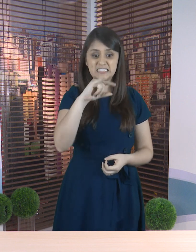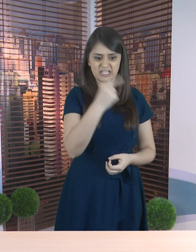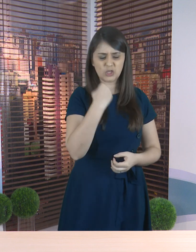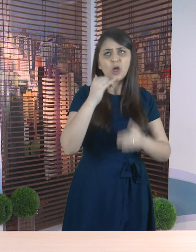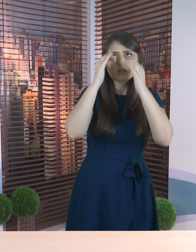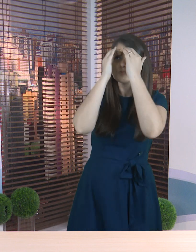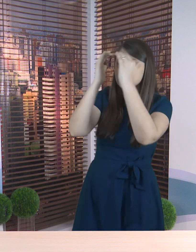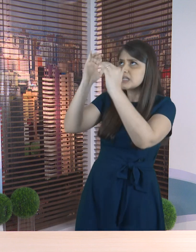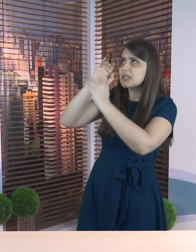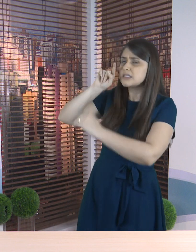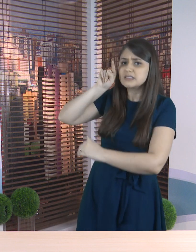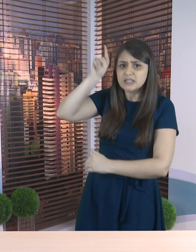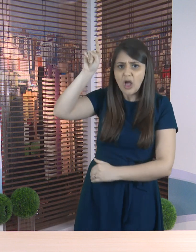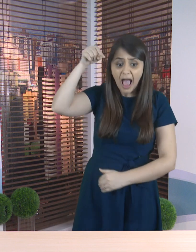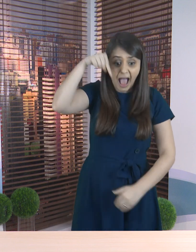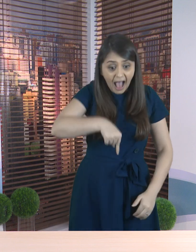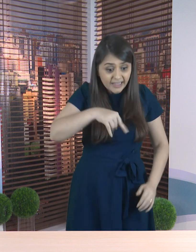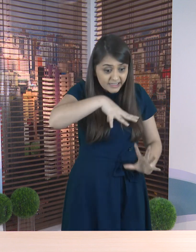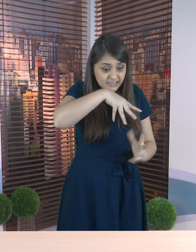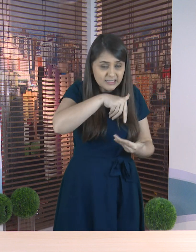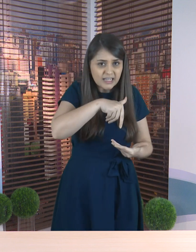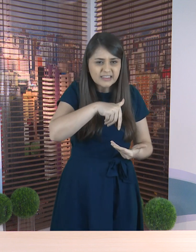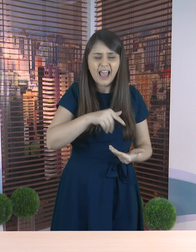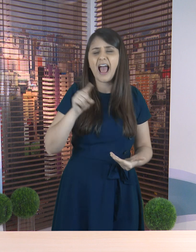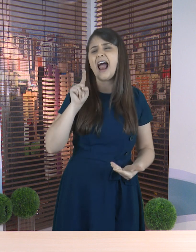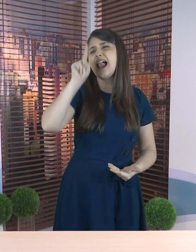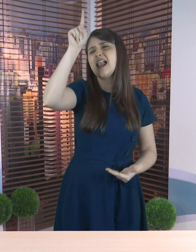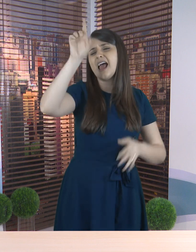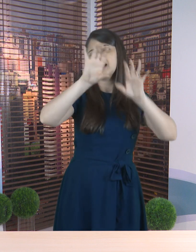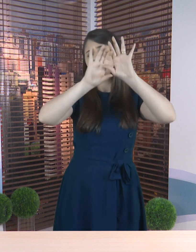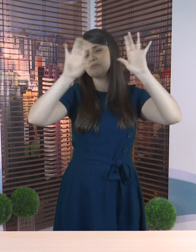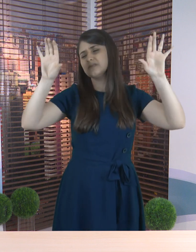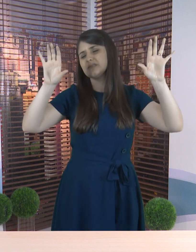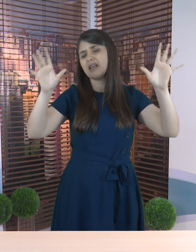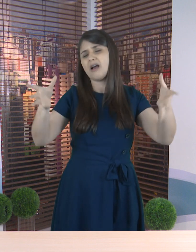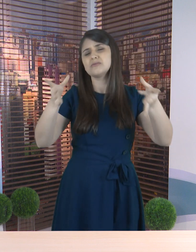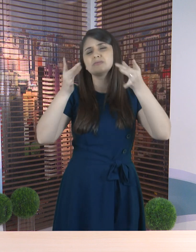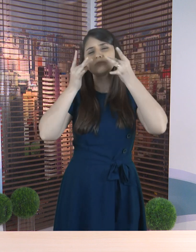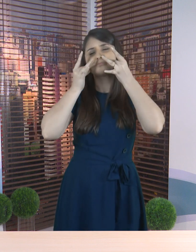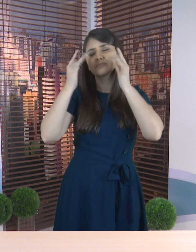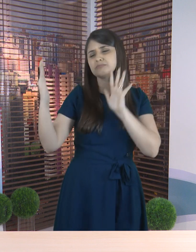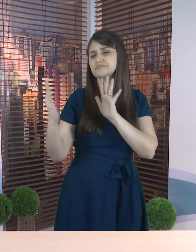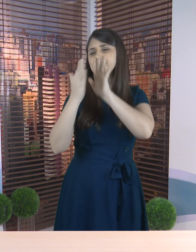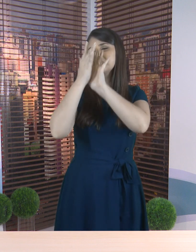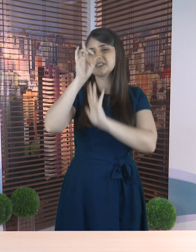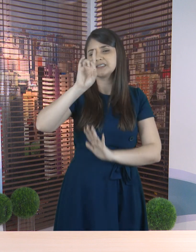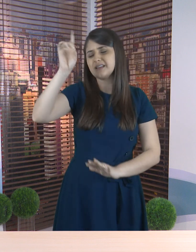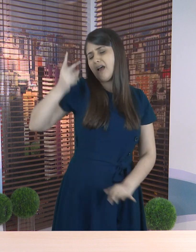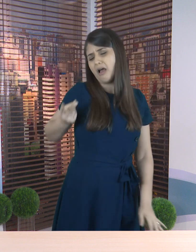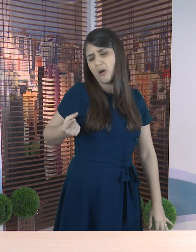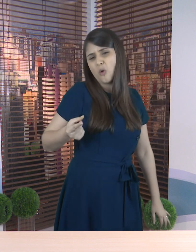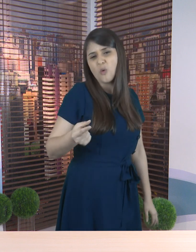desfrutarão da bem-aventurada presença de Deus pelos séculos dos séculos. Amém.